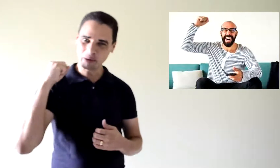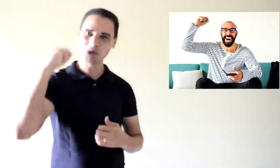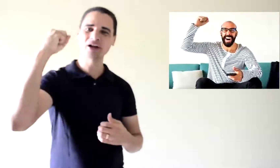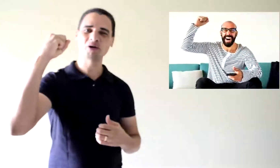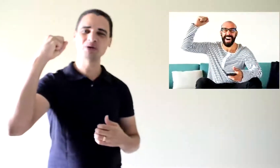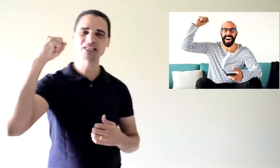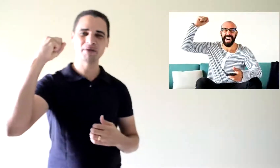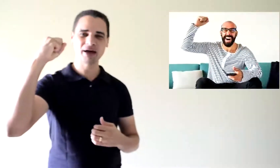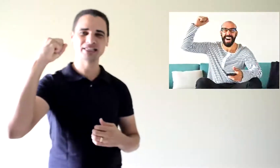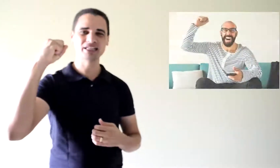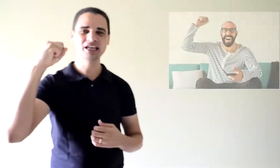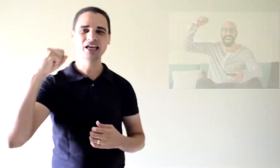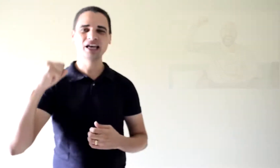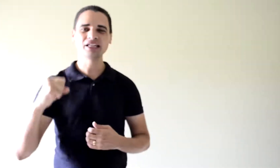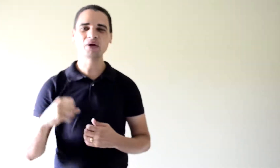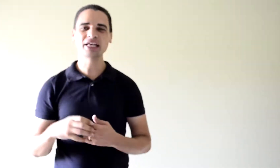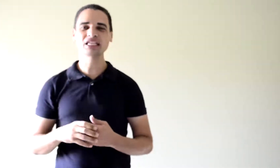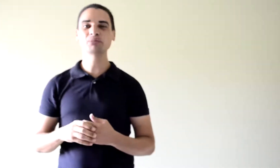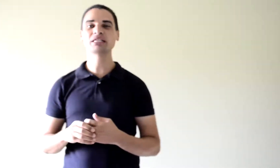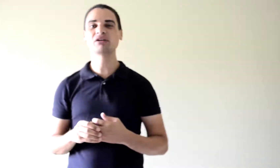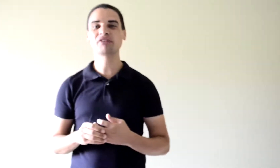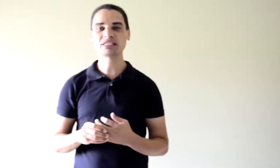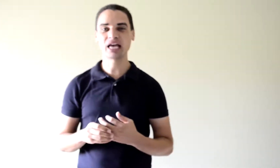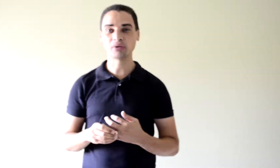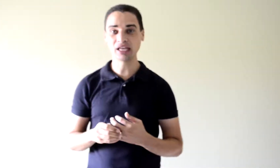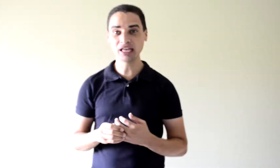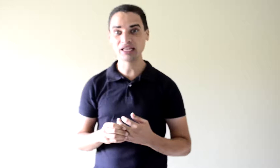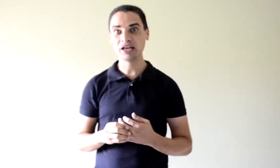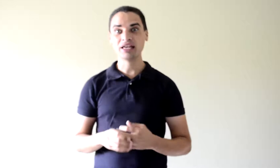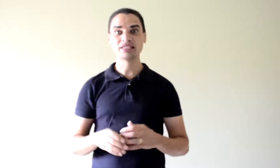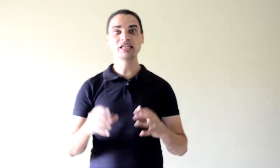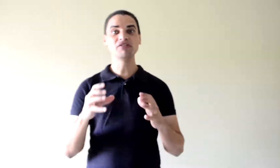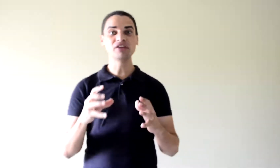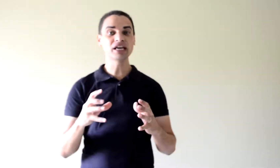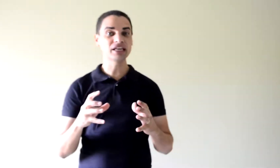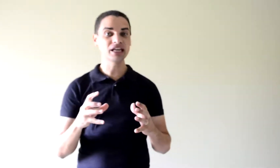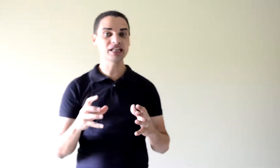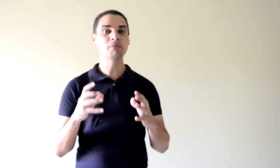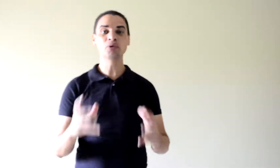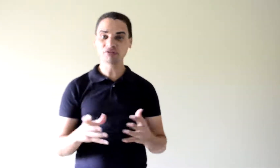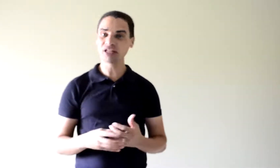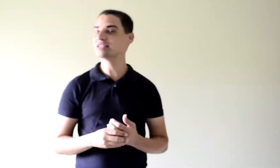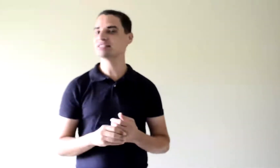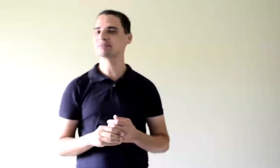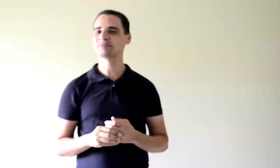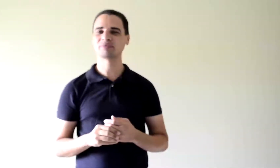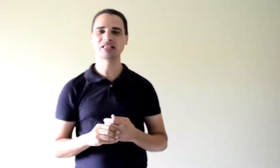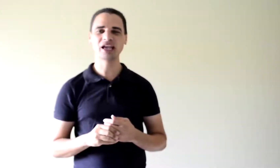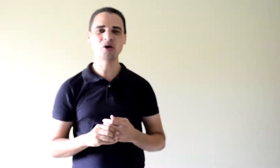comemora como esse rapaz, né? Então essa expressão facial dele significa que ele está muito feliz, né? Ou